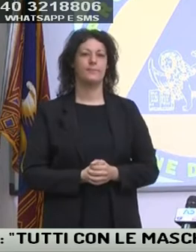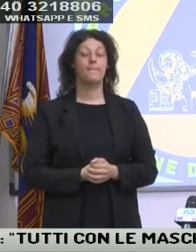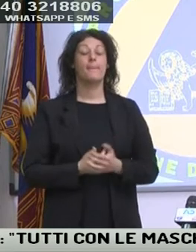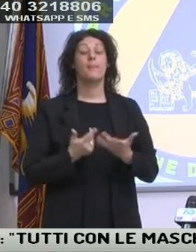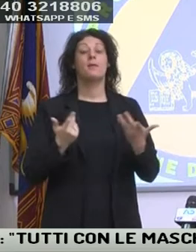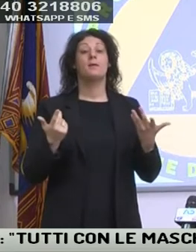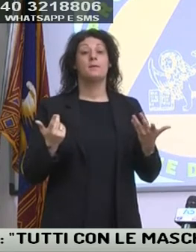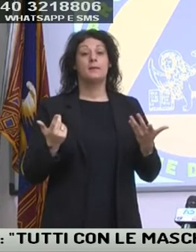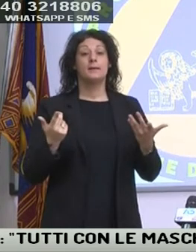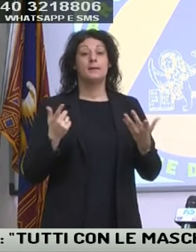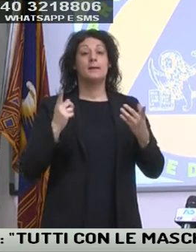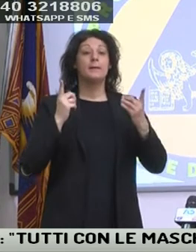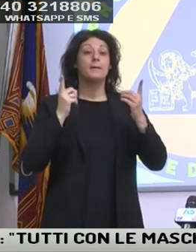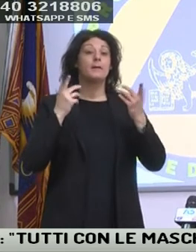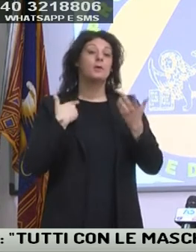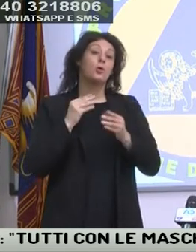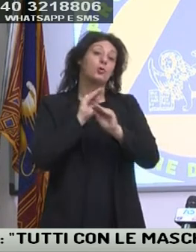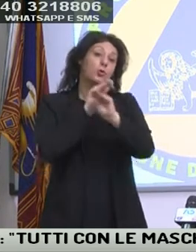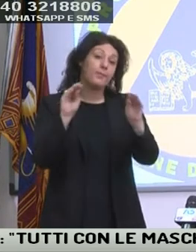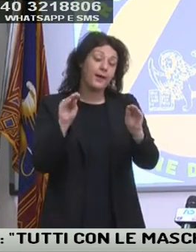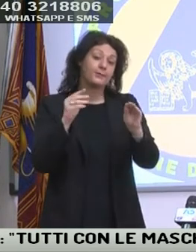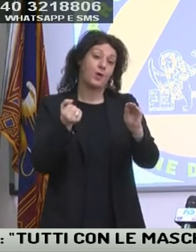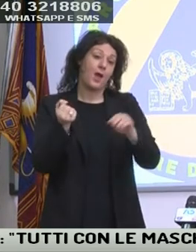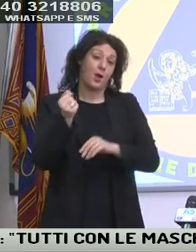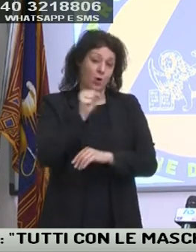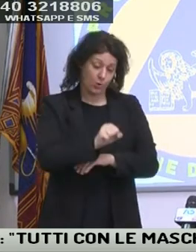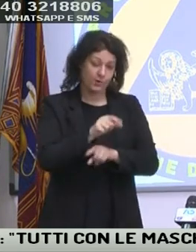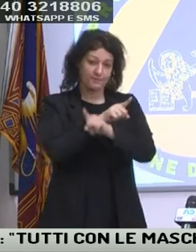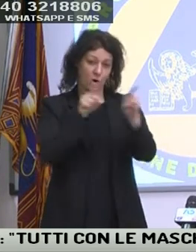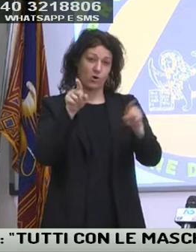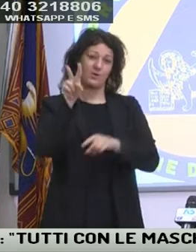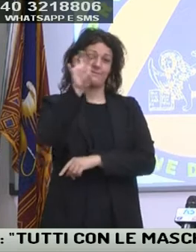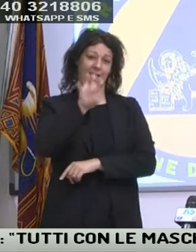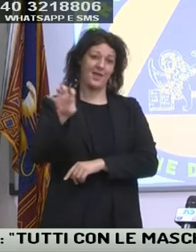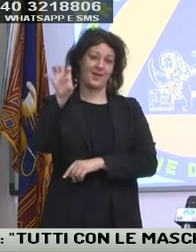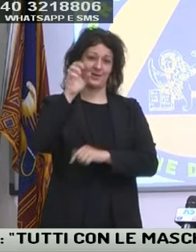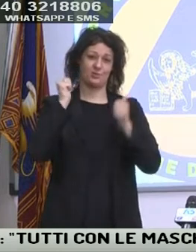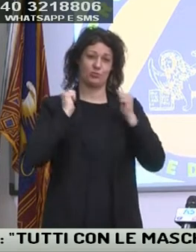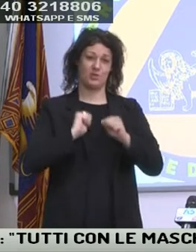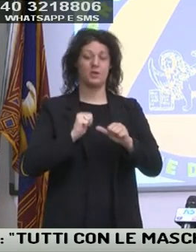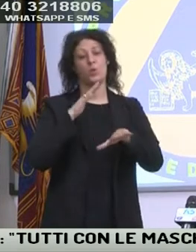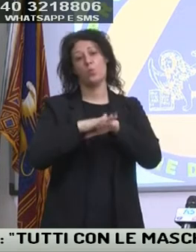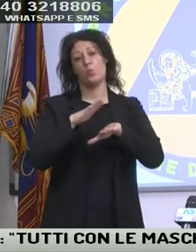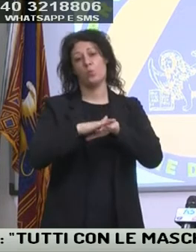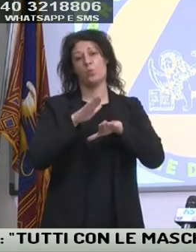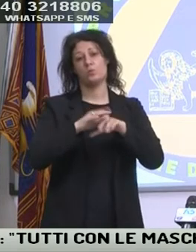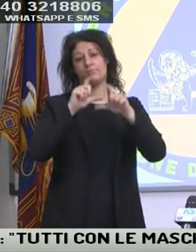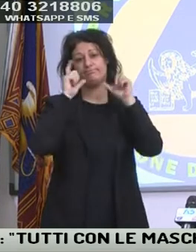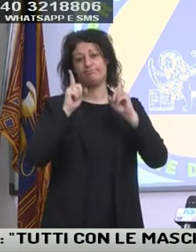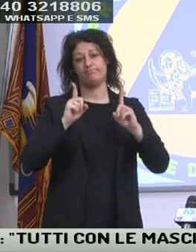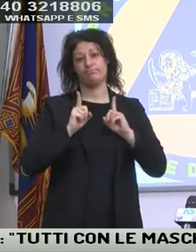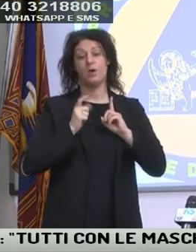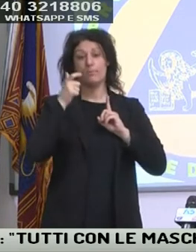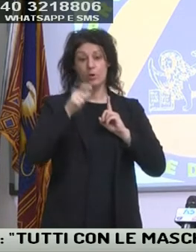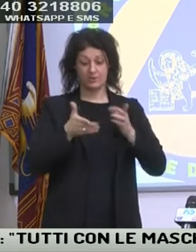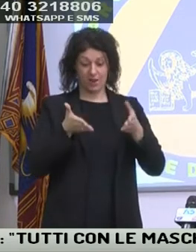di chiedere ancora una volta ai Veneti di utilizzare i dispositivi. Perché se si abbassa la guardia in questa prima fase, finisce